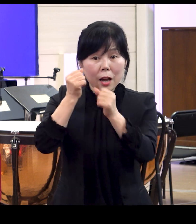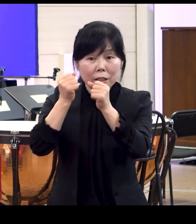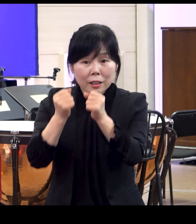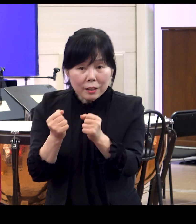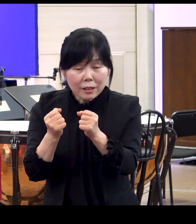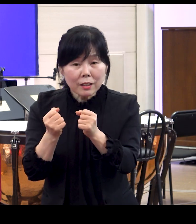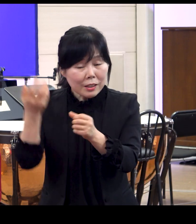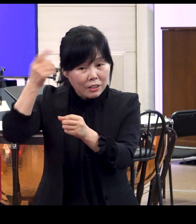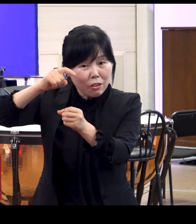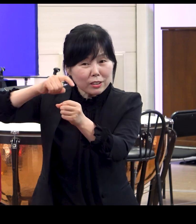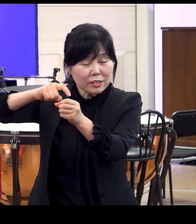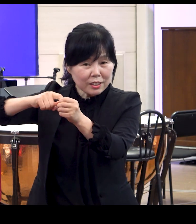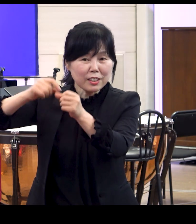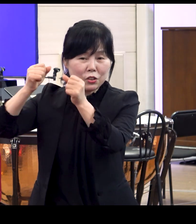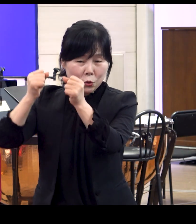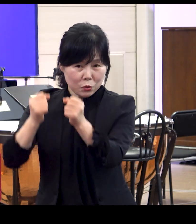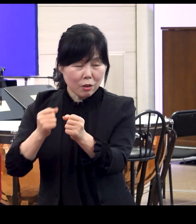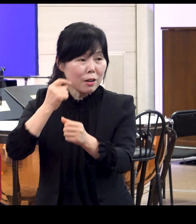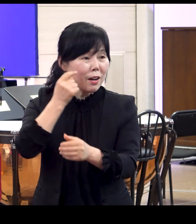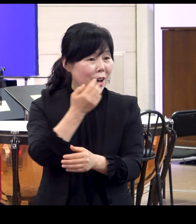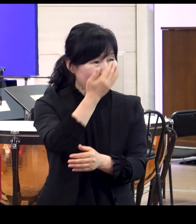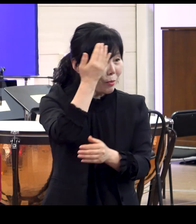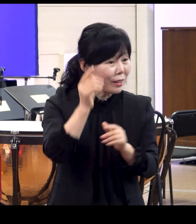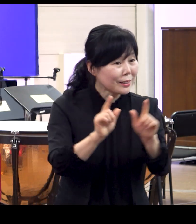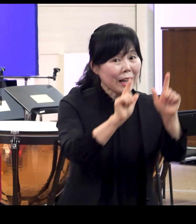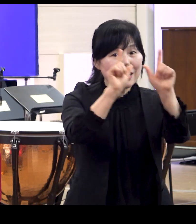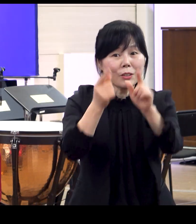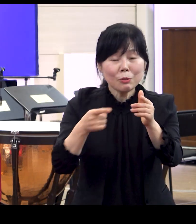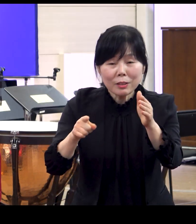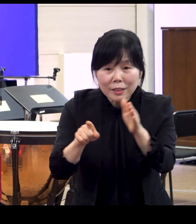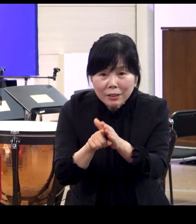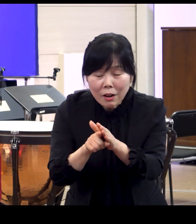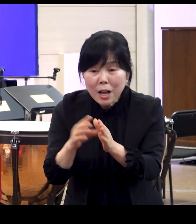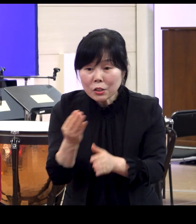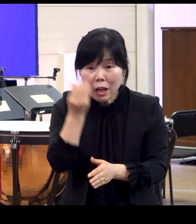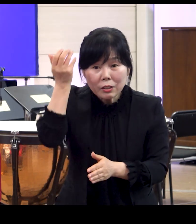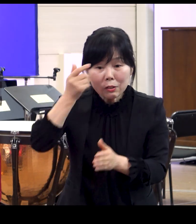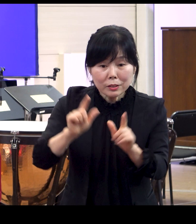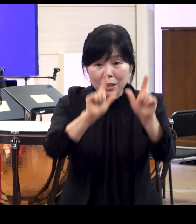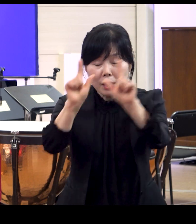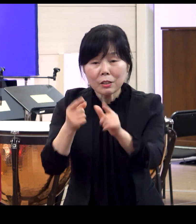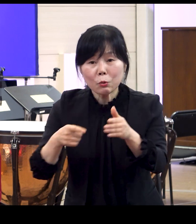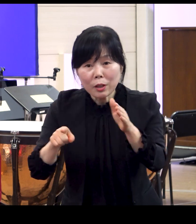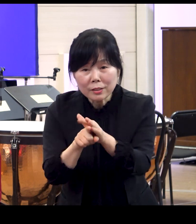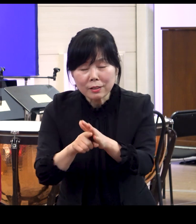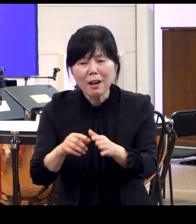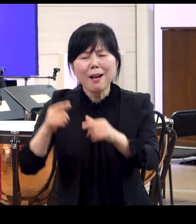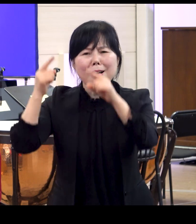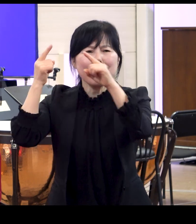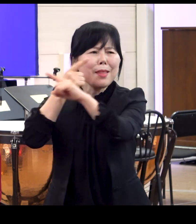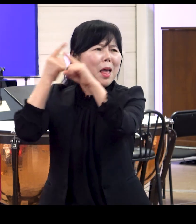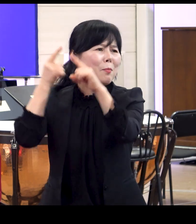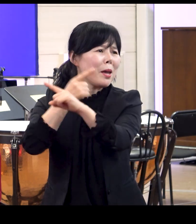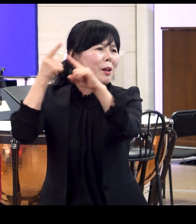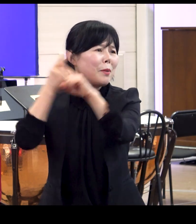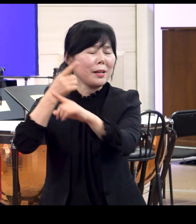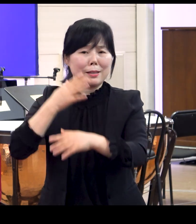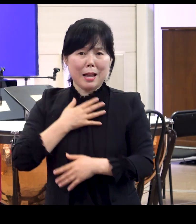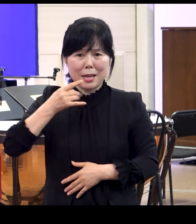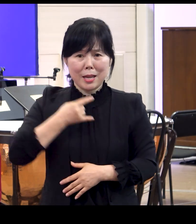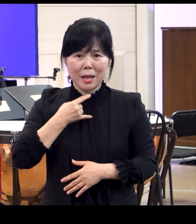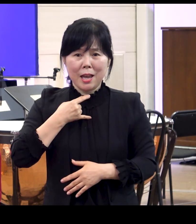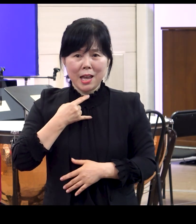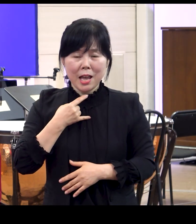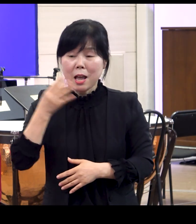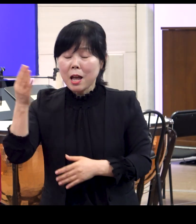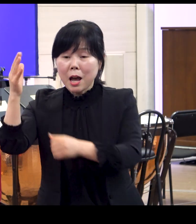우리가 살아있는 존재로, 영적인 존재로 아름답게 살아가려면, 생명으로 살아가려면요, 날마다